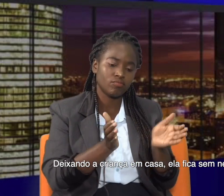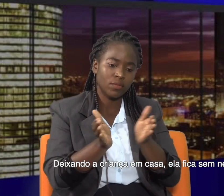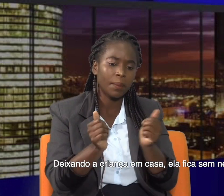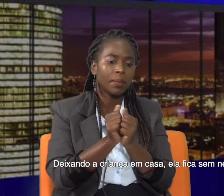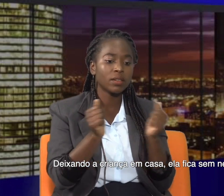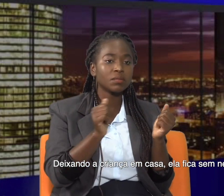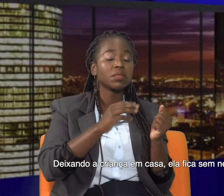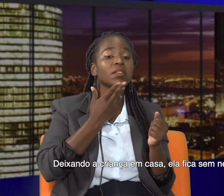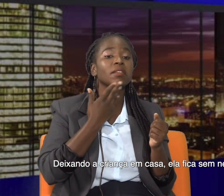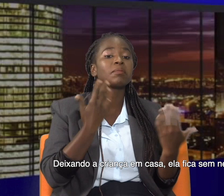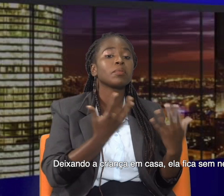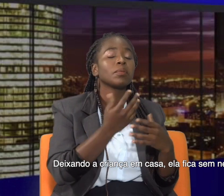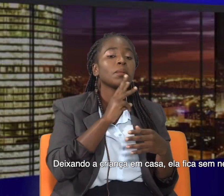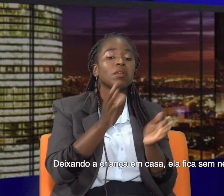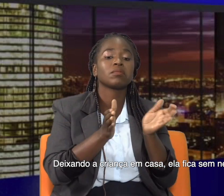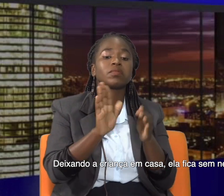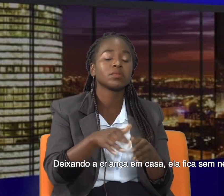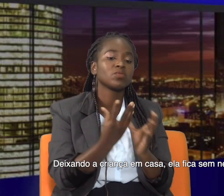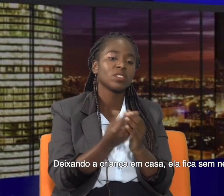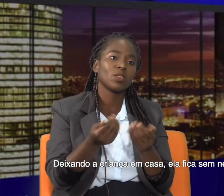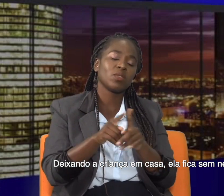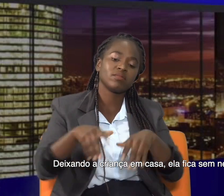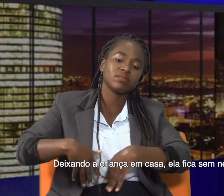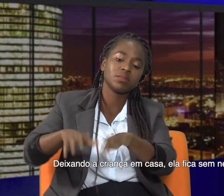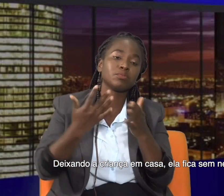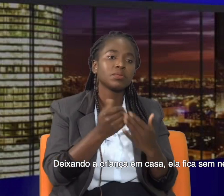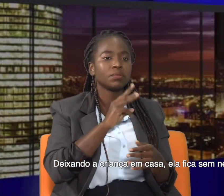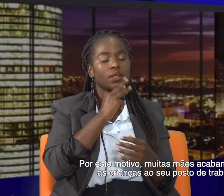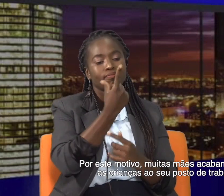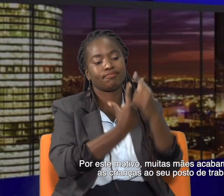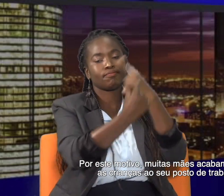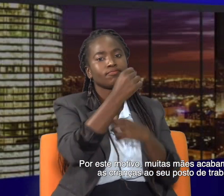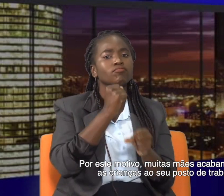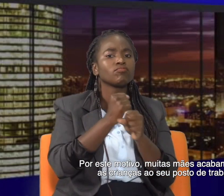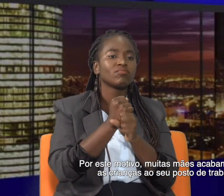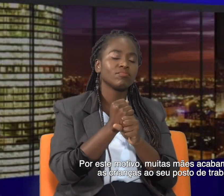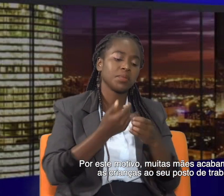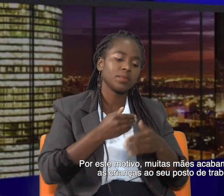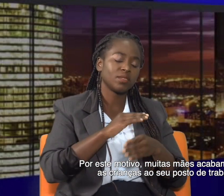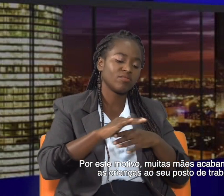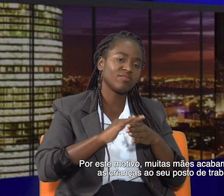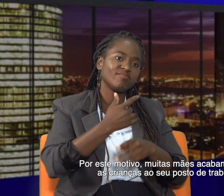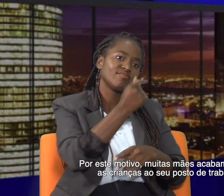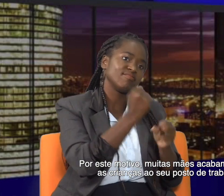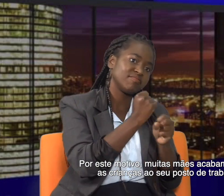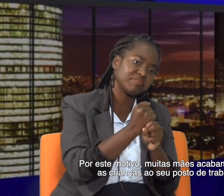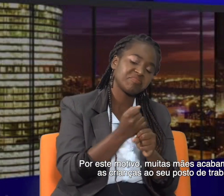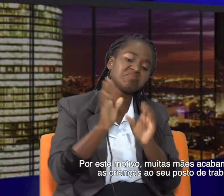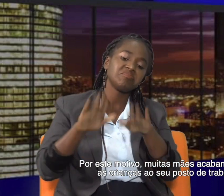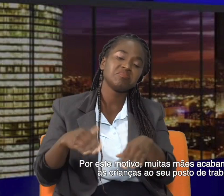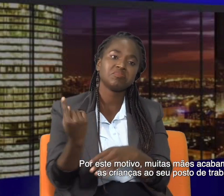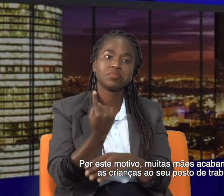sustento na família. Deixando a criança em casa, ela fica sem nenhum pitador. Por este